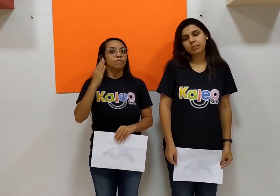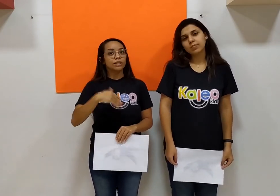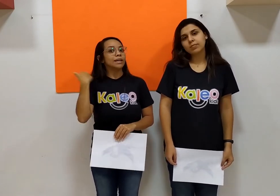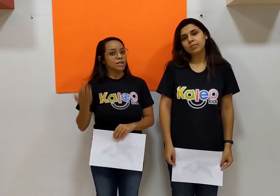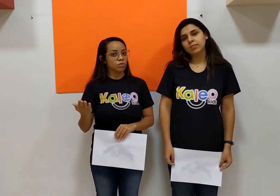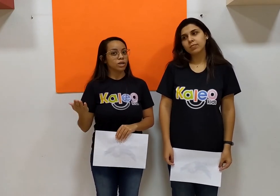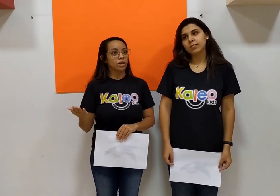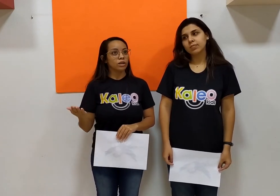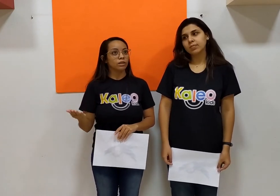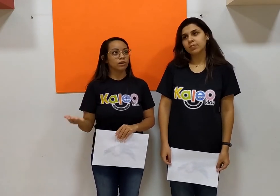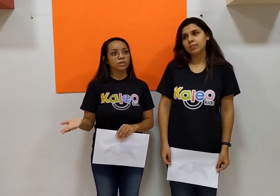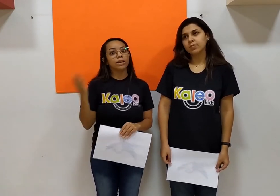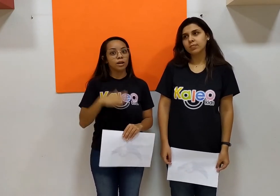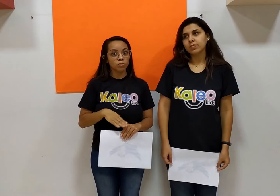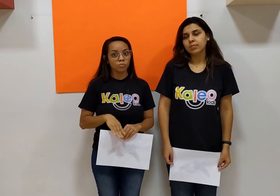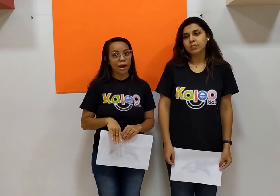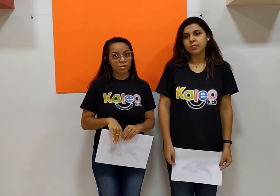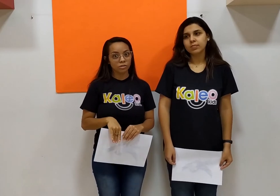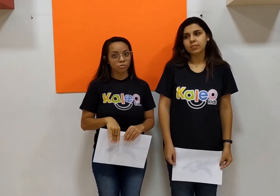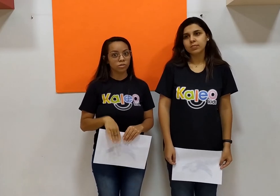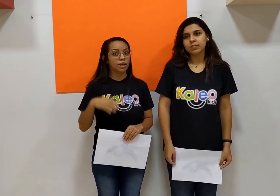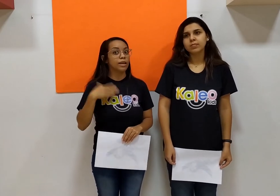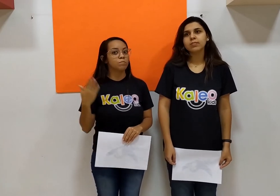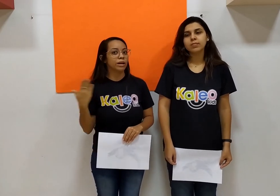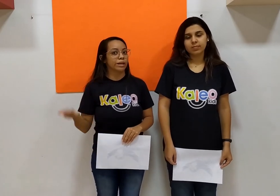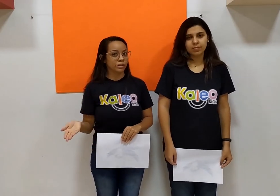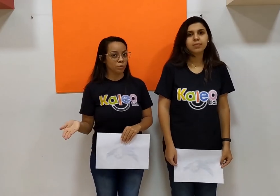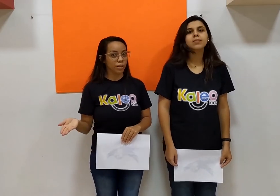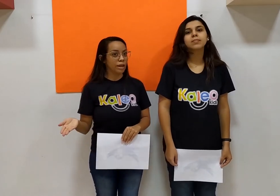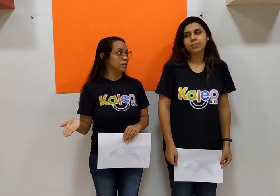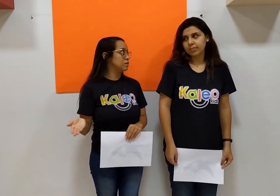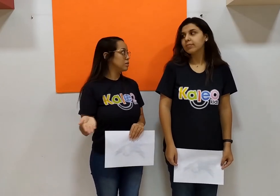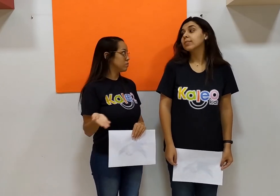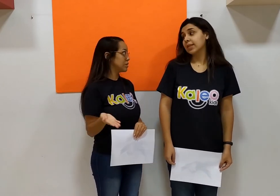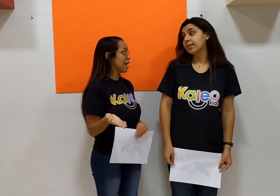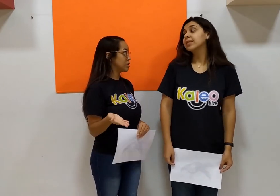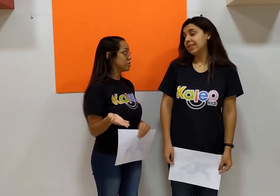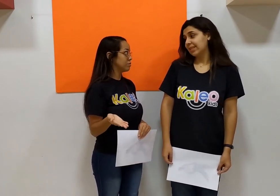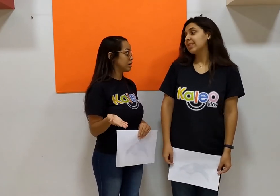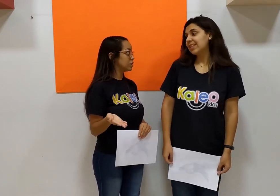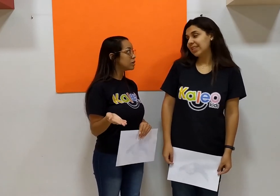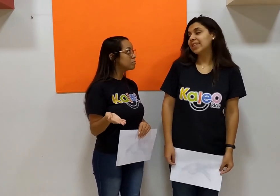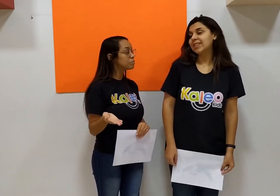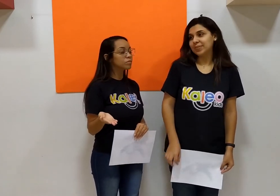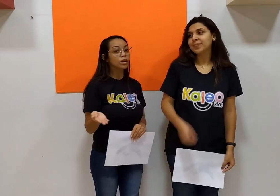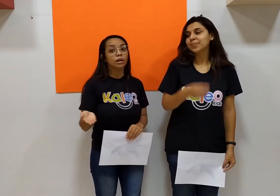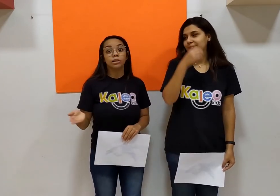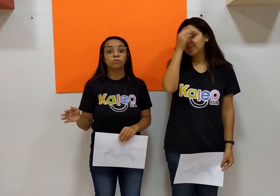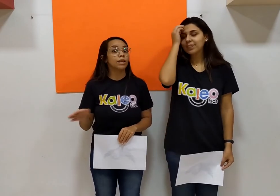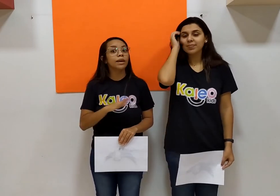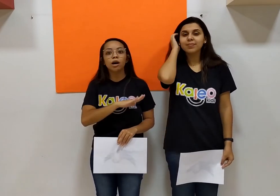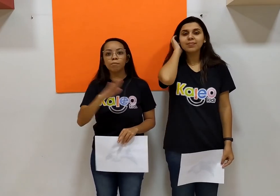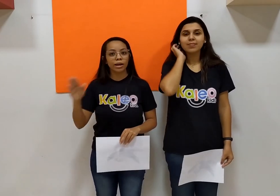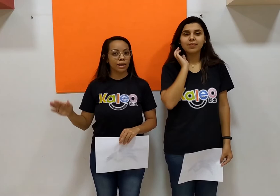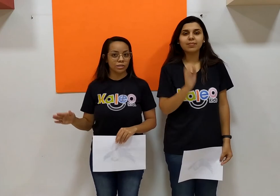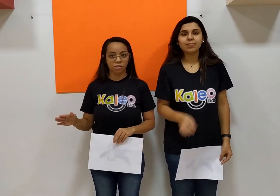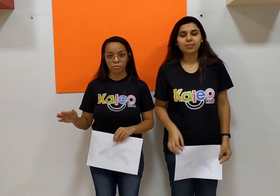Vocês acham que Deus, ele ama os pássaros? Ele ama a criação deles? Você acha, tia Fernanda? Sim. Deus, ele ama a criação